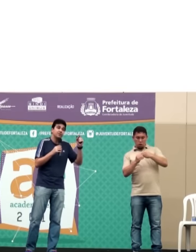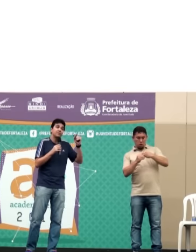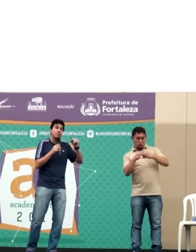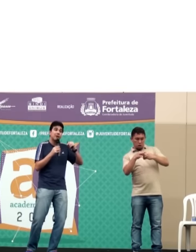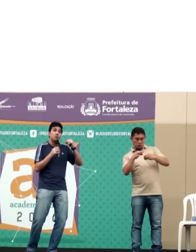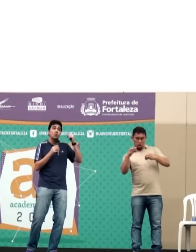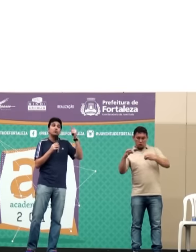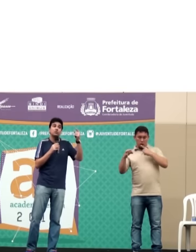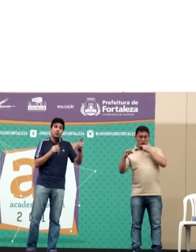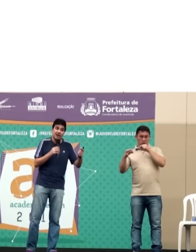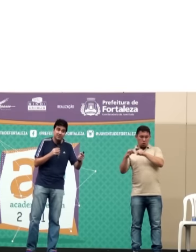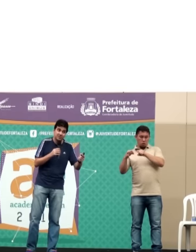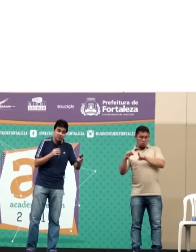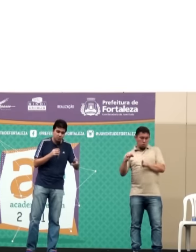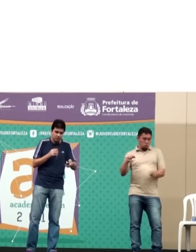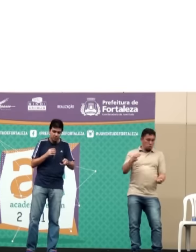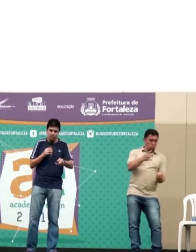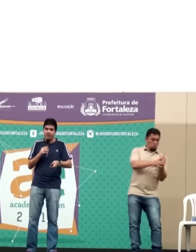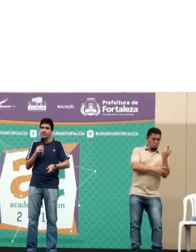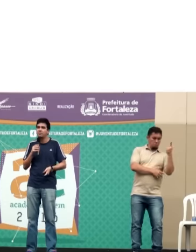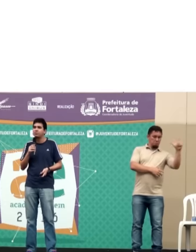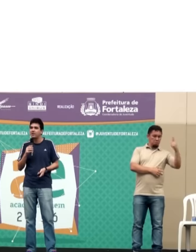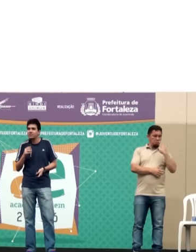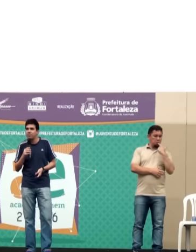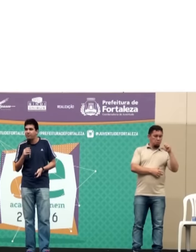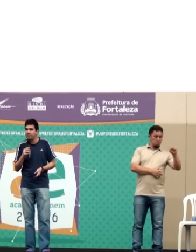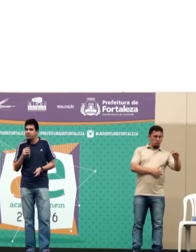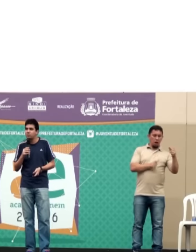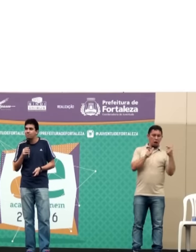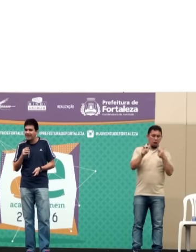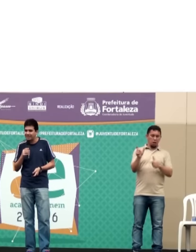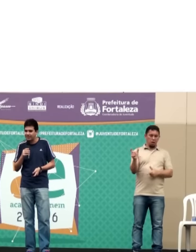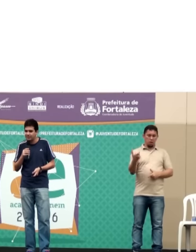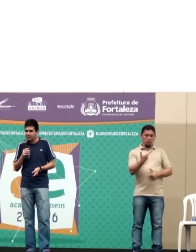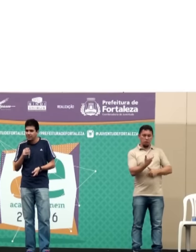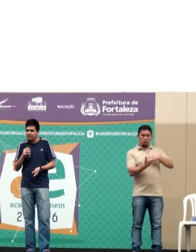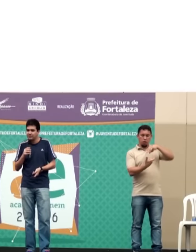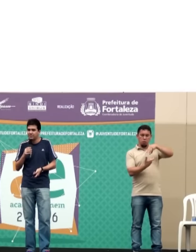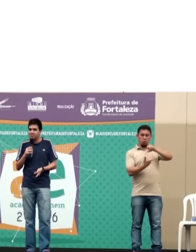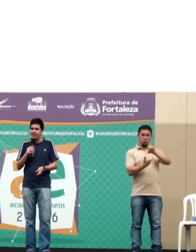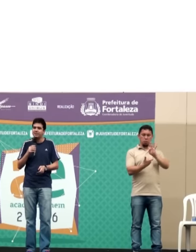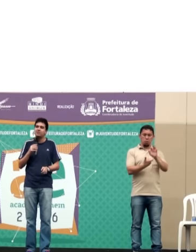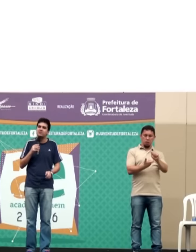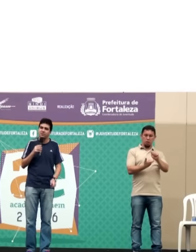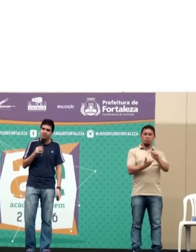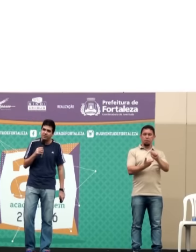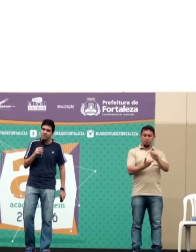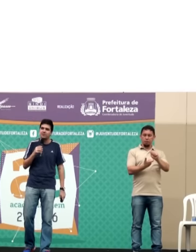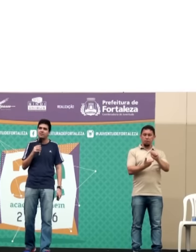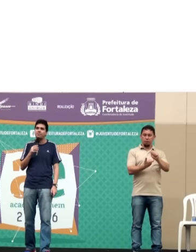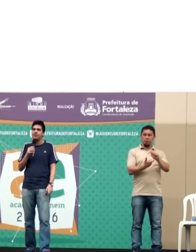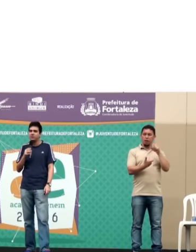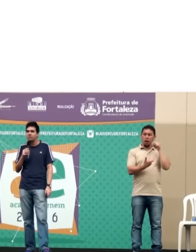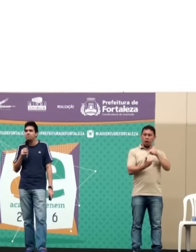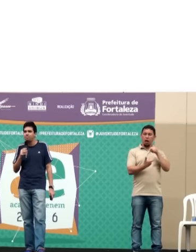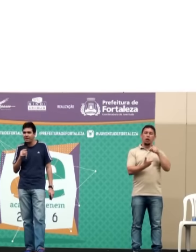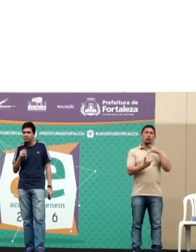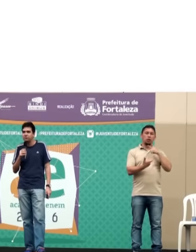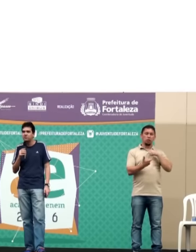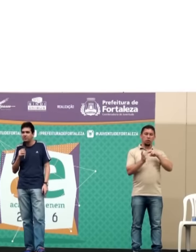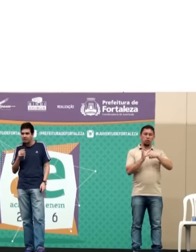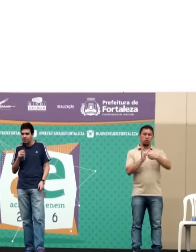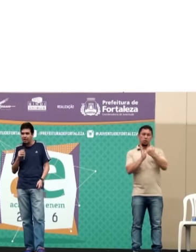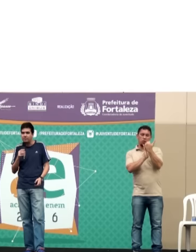água dele e formar um outro ácido, vai ter que botar esse prefixo meta. Esse meta significa